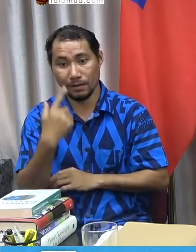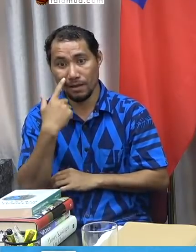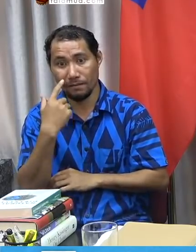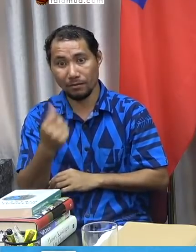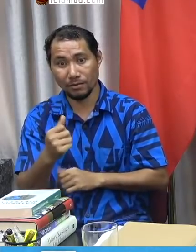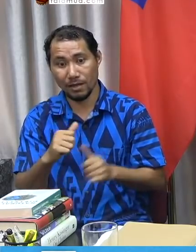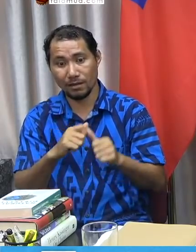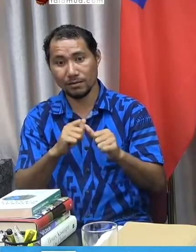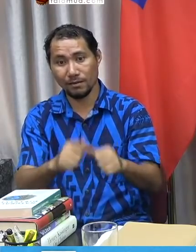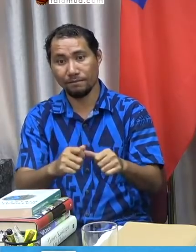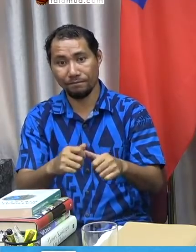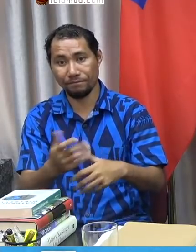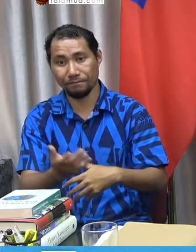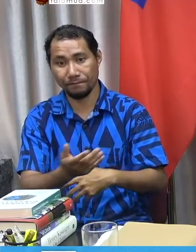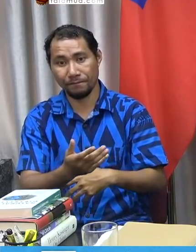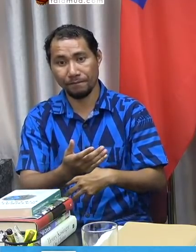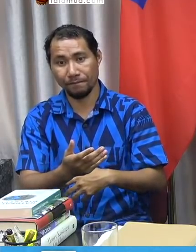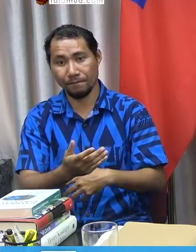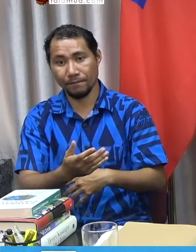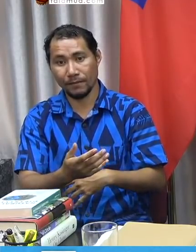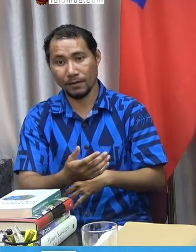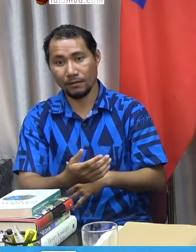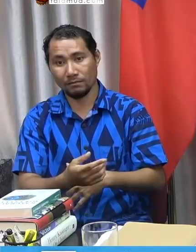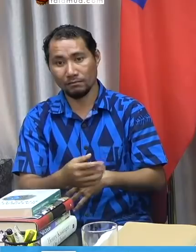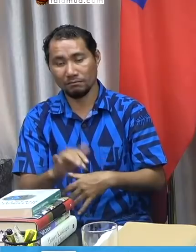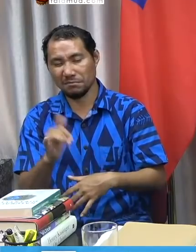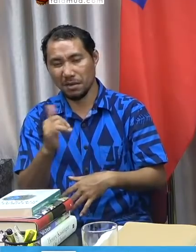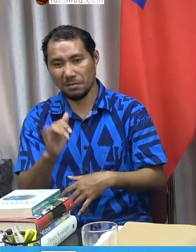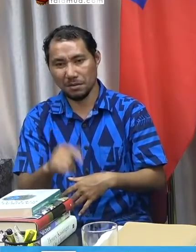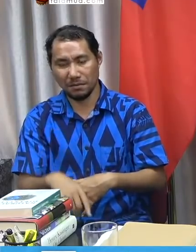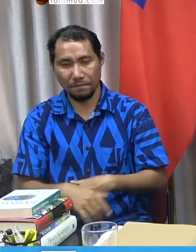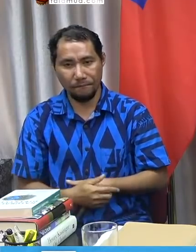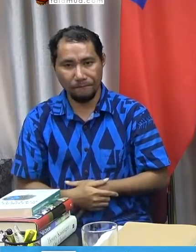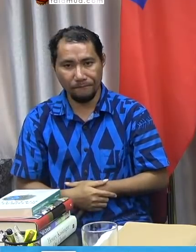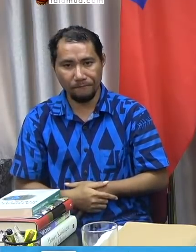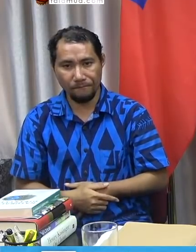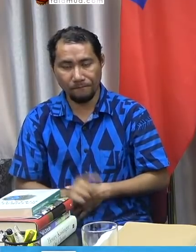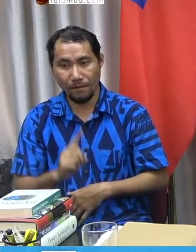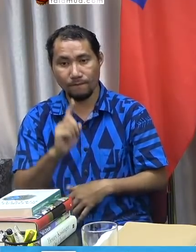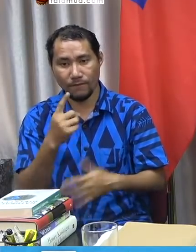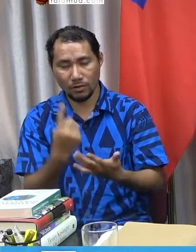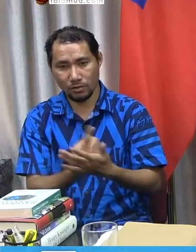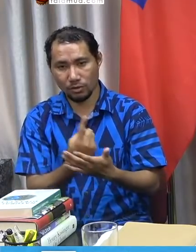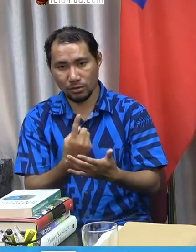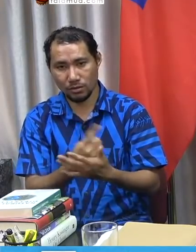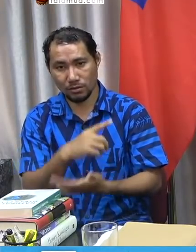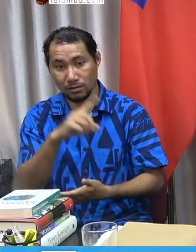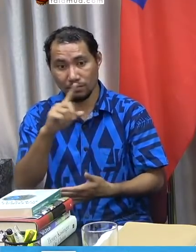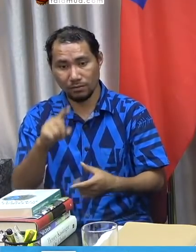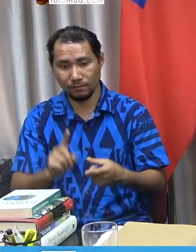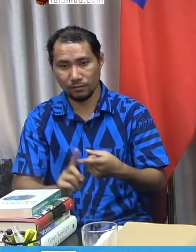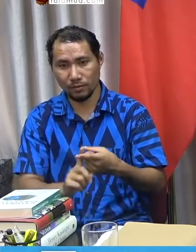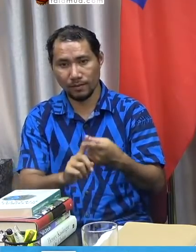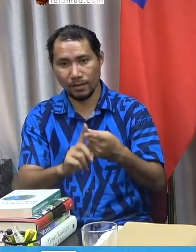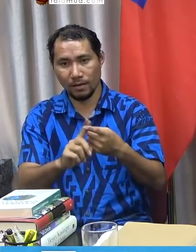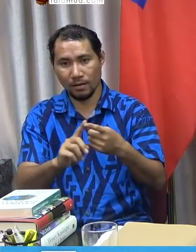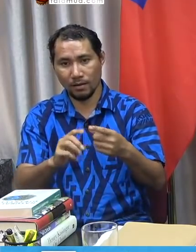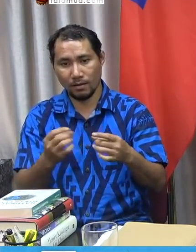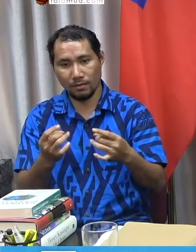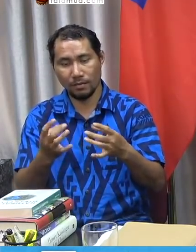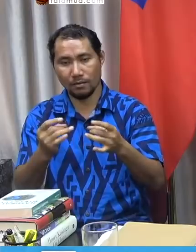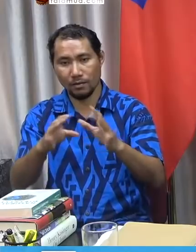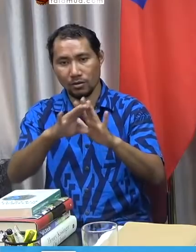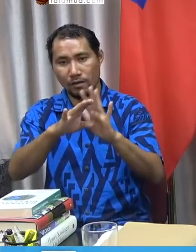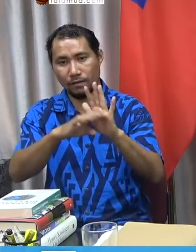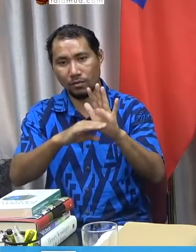nava. Ia atono se awa no mua na e ono whaangasolo ai se tapenanga whaatūlafon.